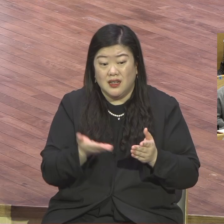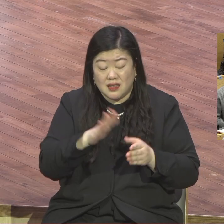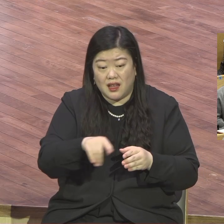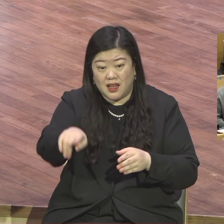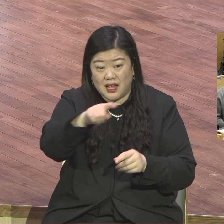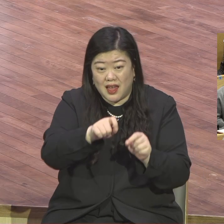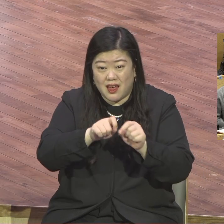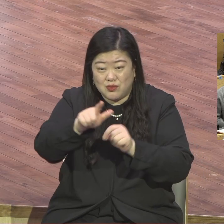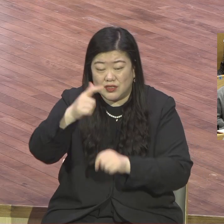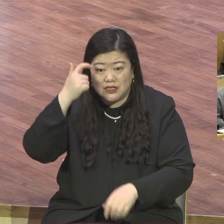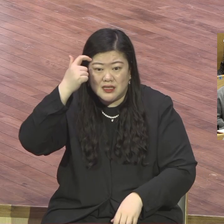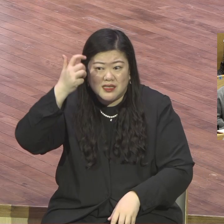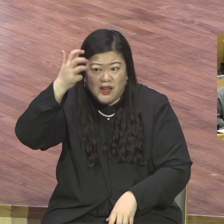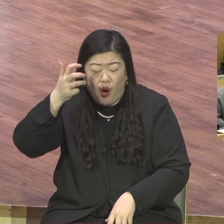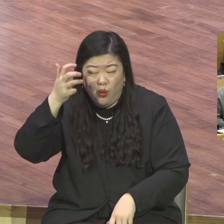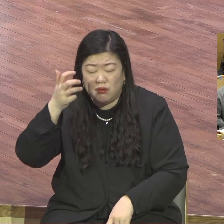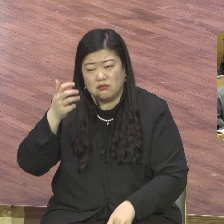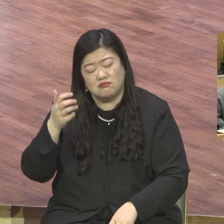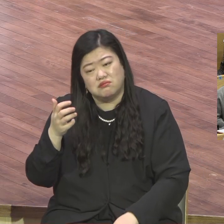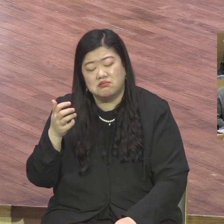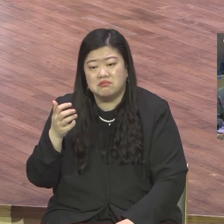대부분이다. 이걸 몰라요.